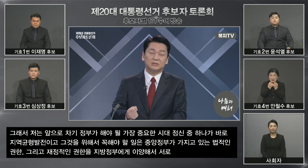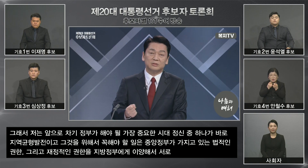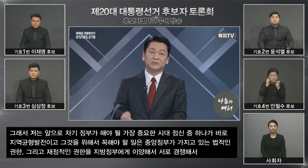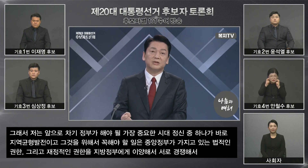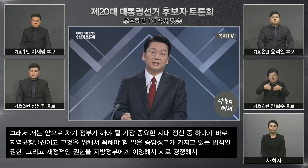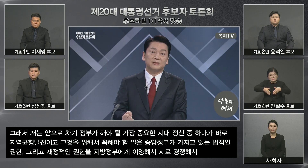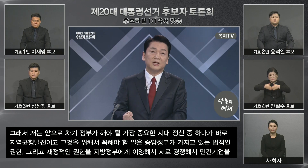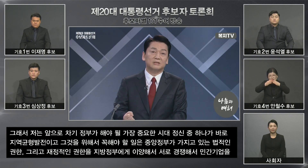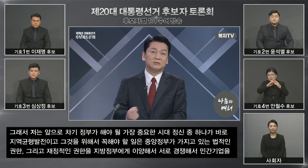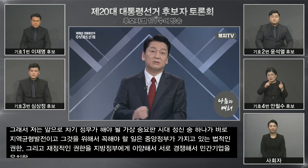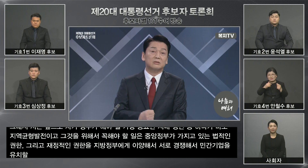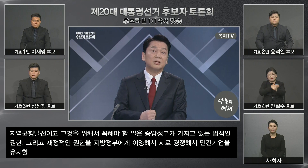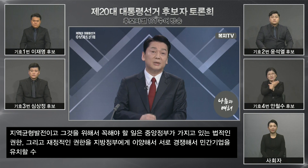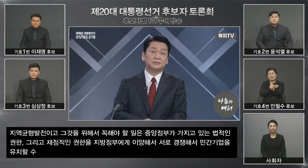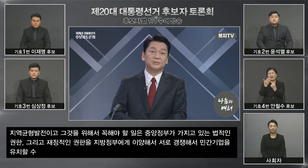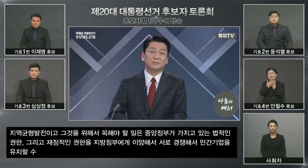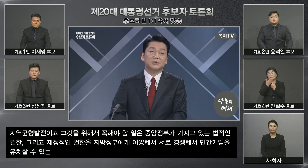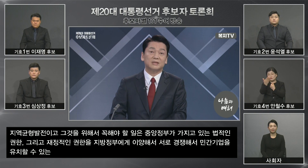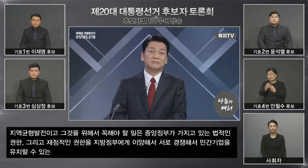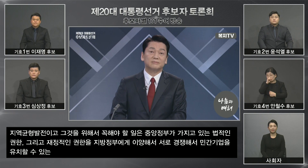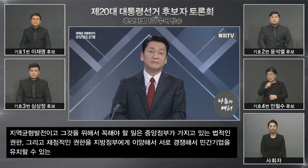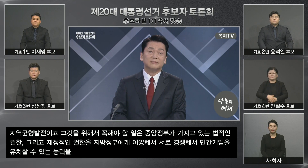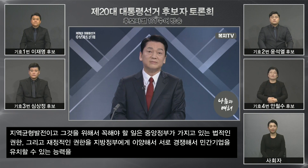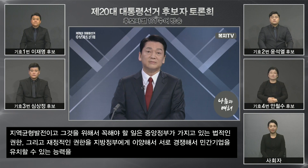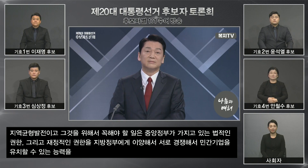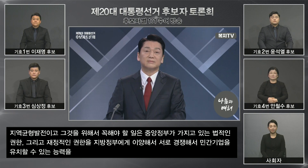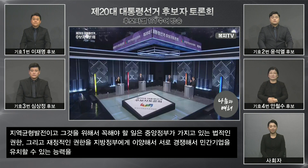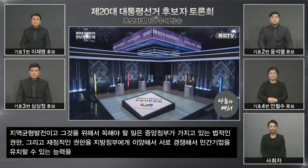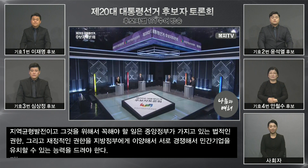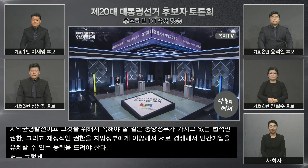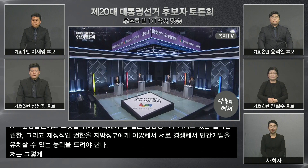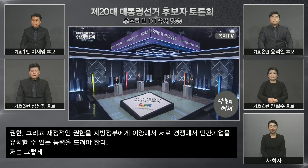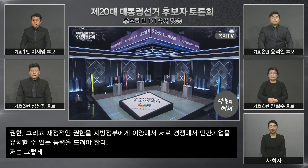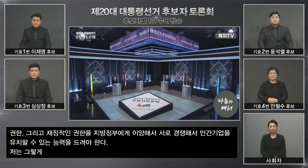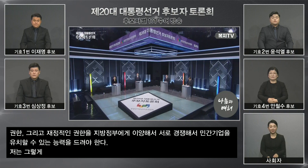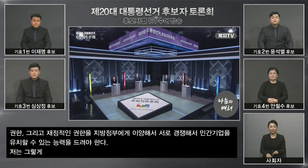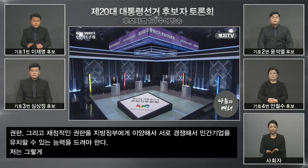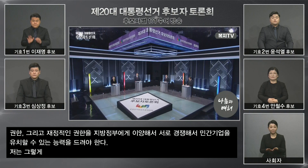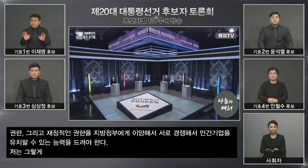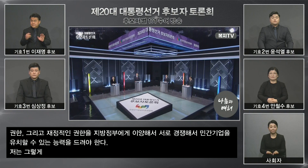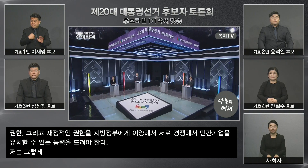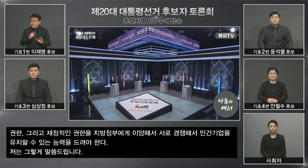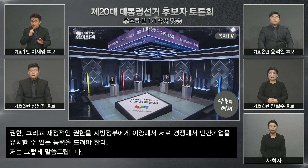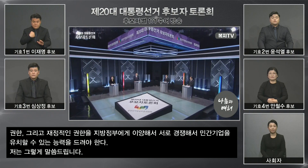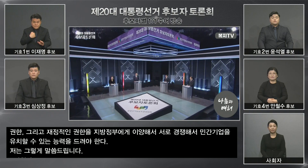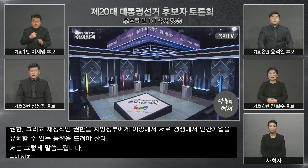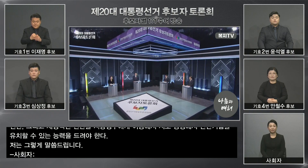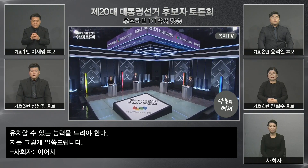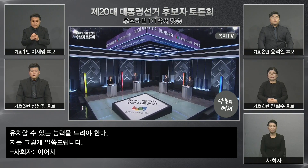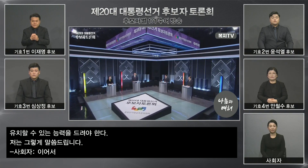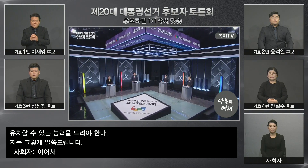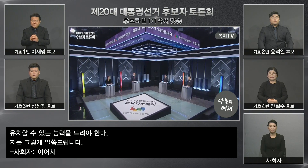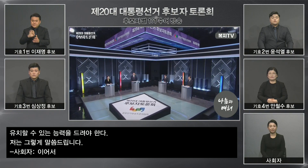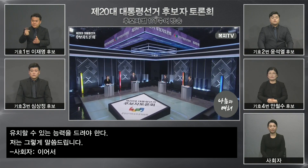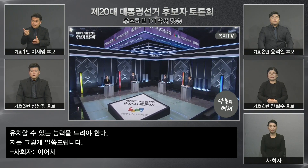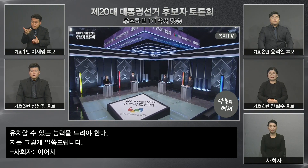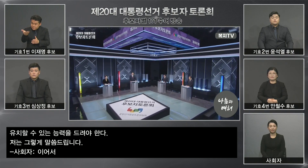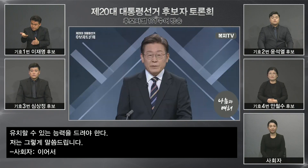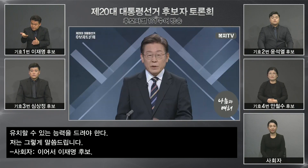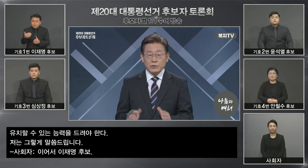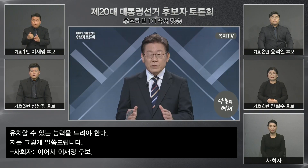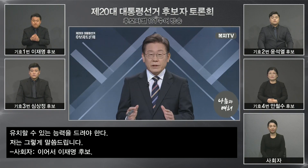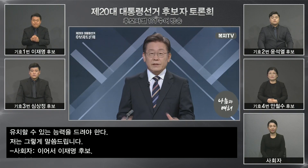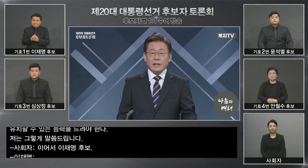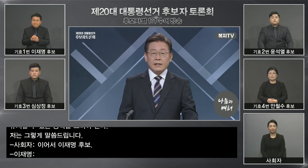능력을 드려야 된다. 저는 그렇게 말씀드립니다. 네, 이어서 이재명 후보. 네. 우리 안철수 후보님